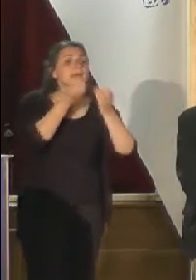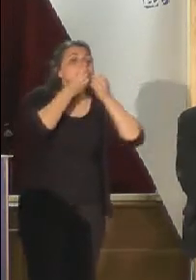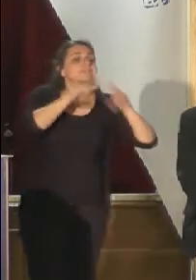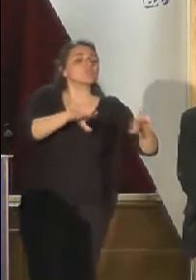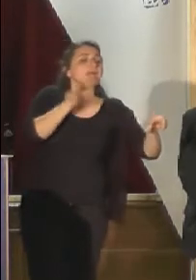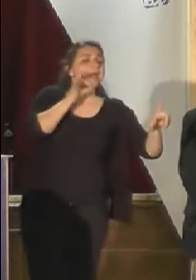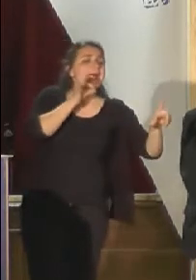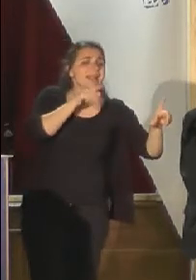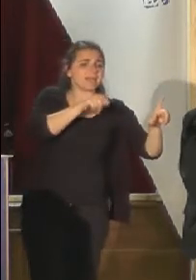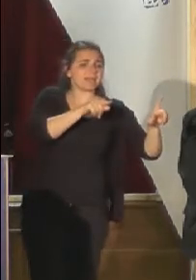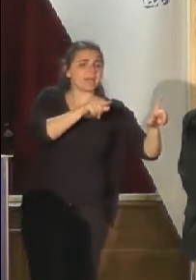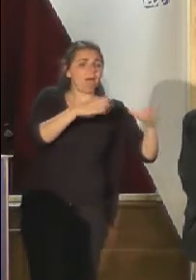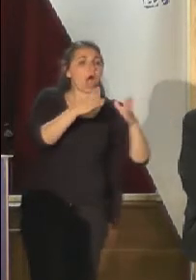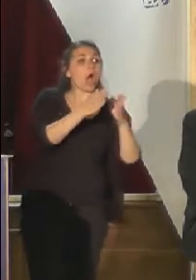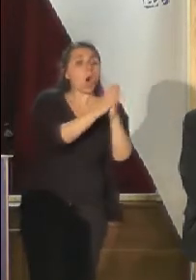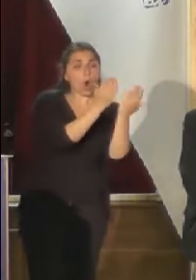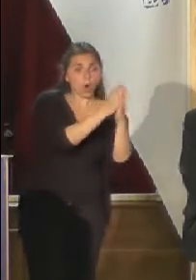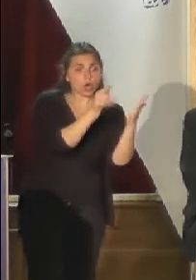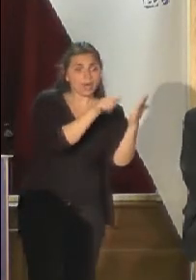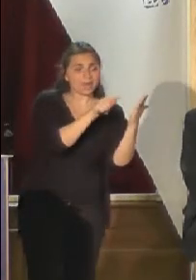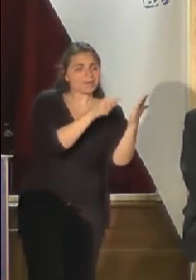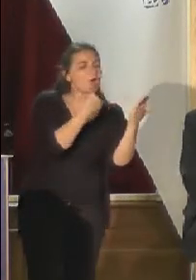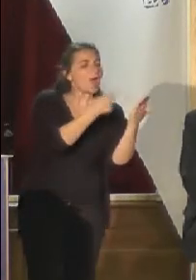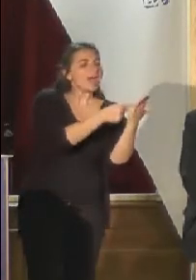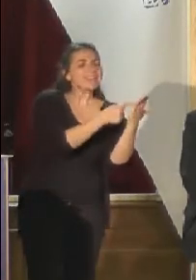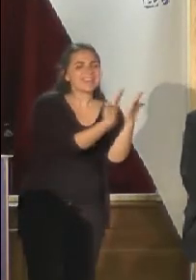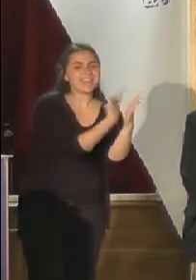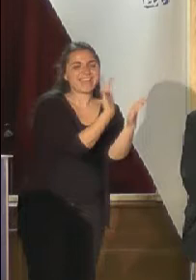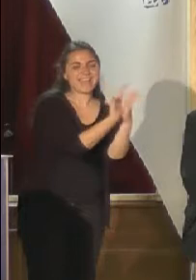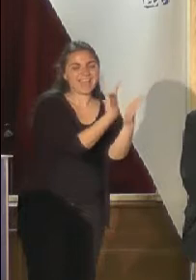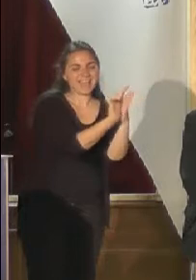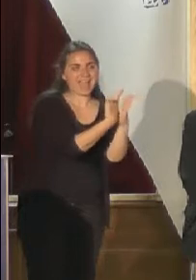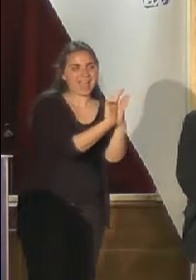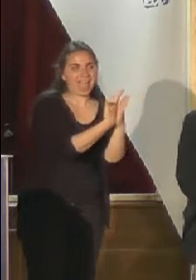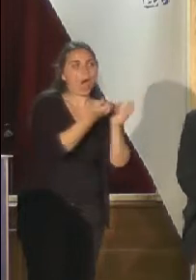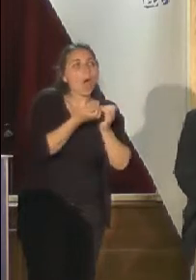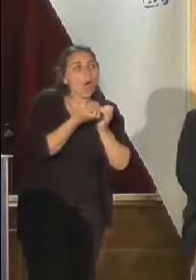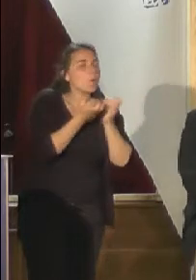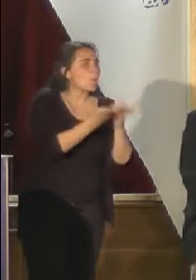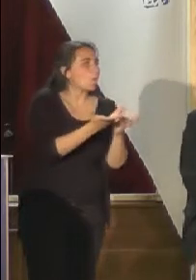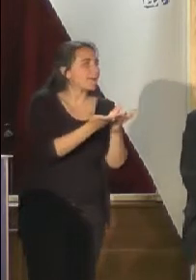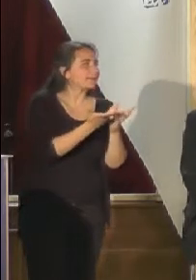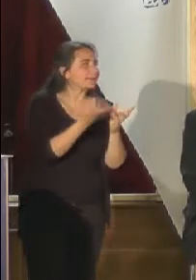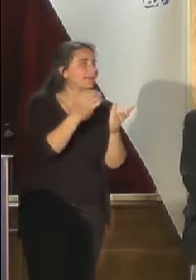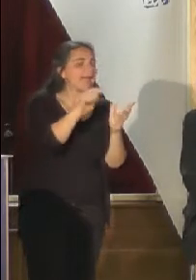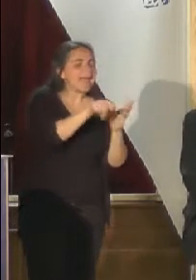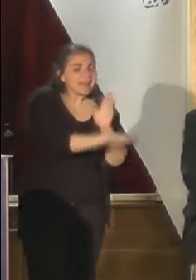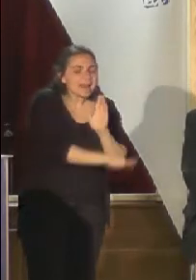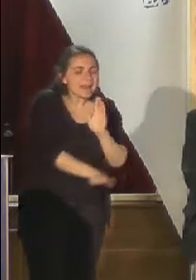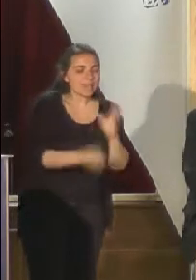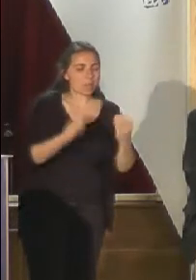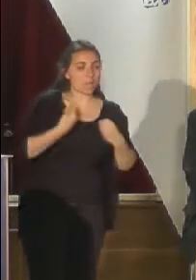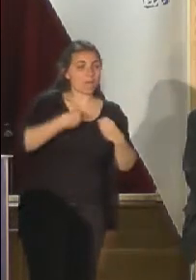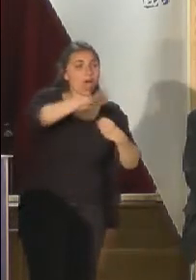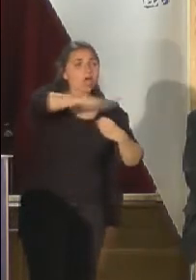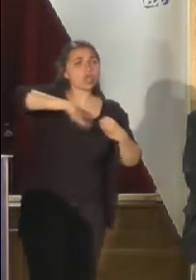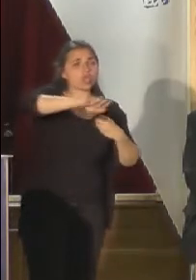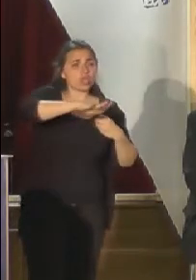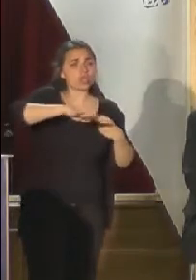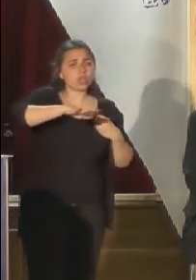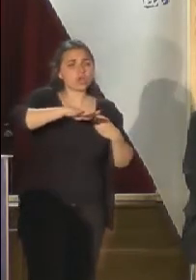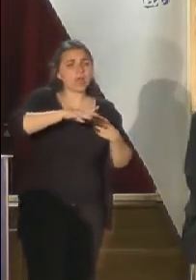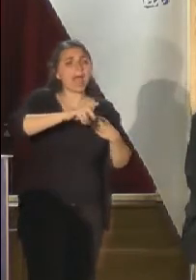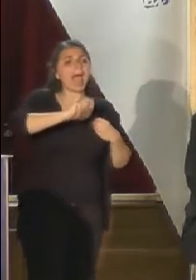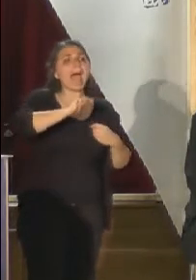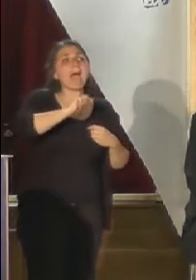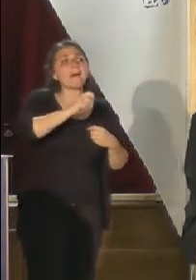Galicia, relata como cando sendo neno no cantón de San Benito, onde vivía, moi perto da Praza do Pan, en